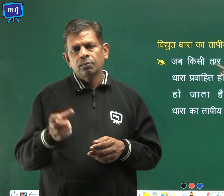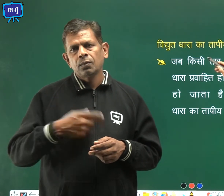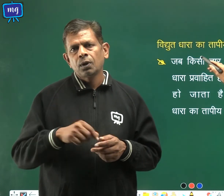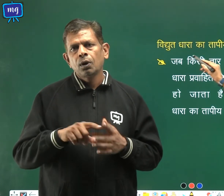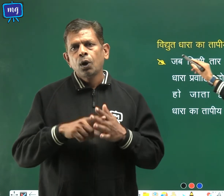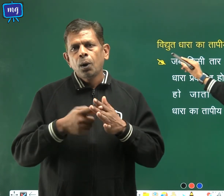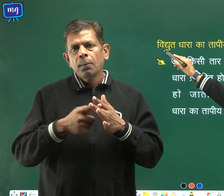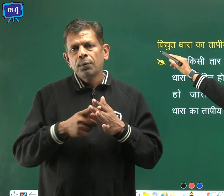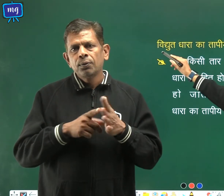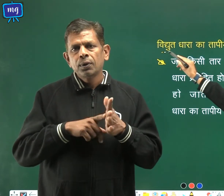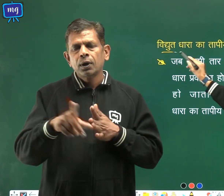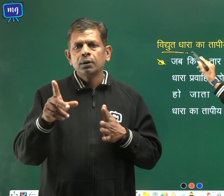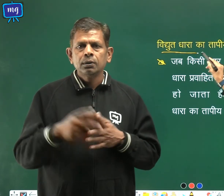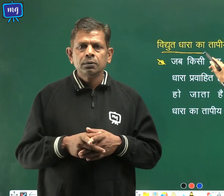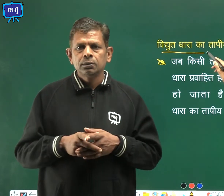विद्युत धारा का